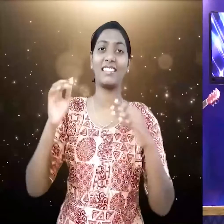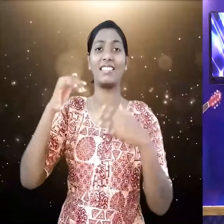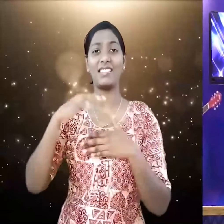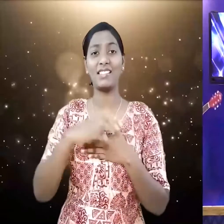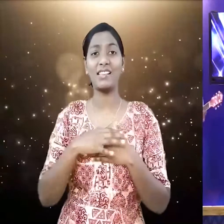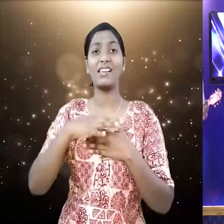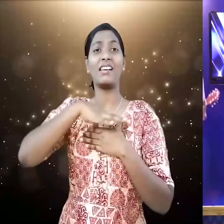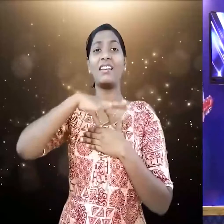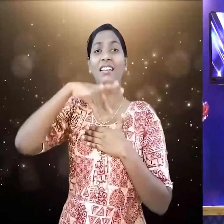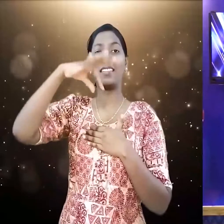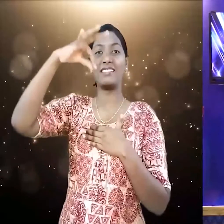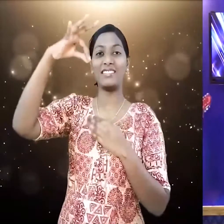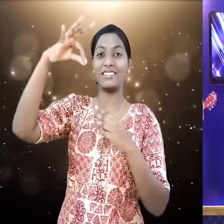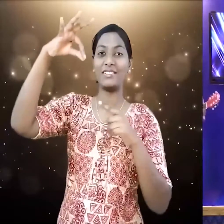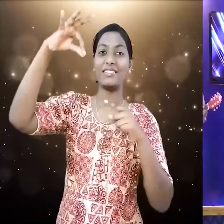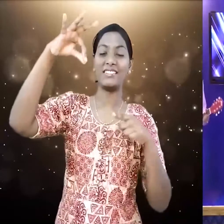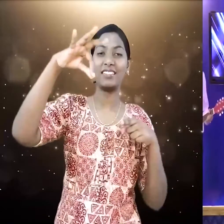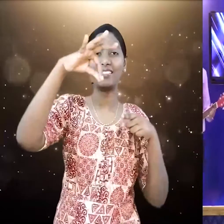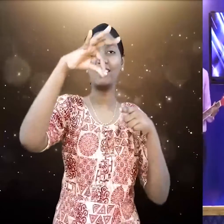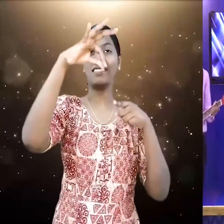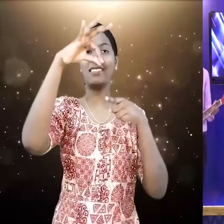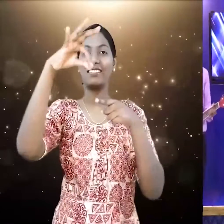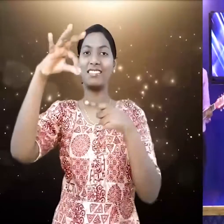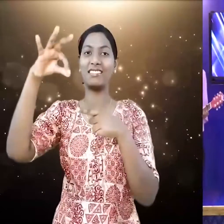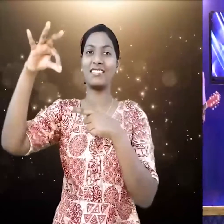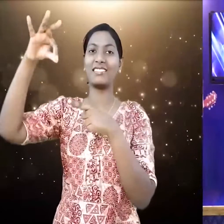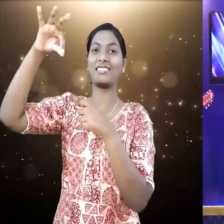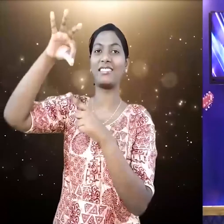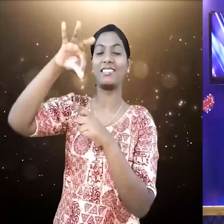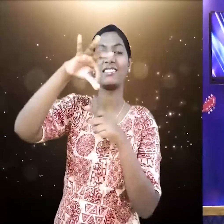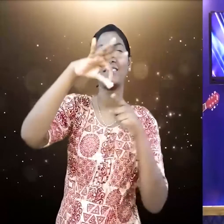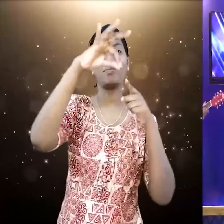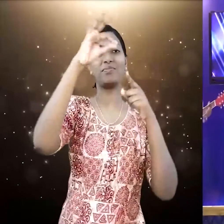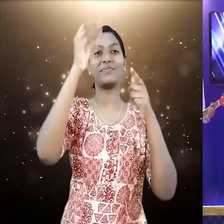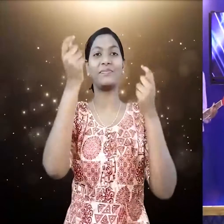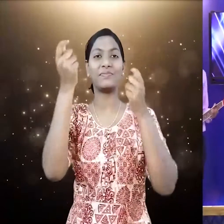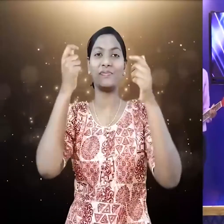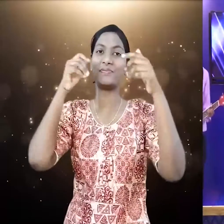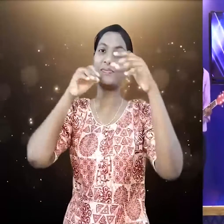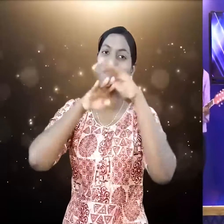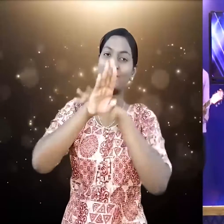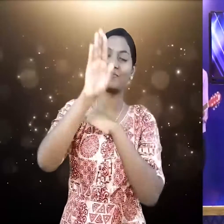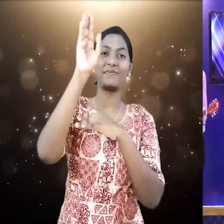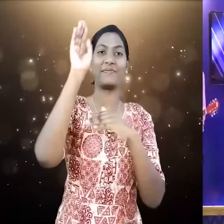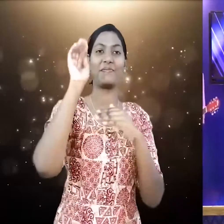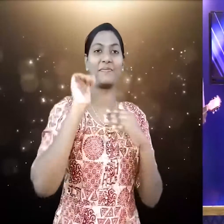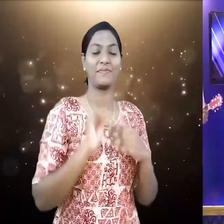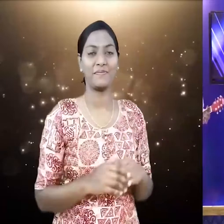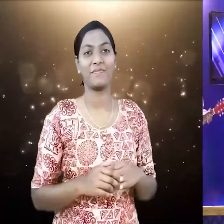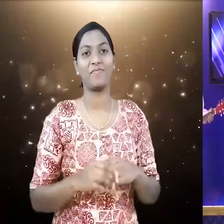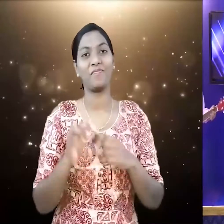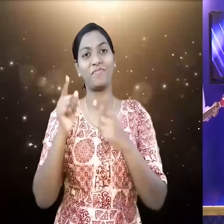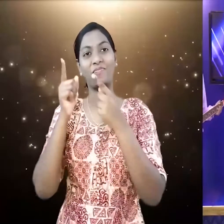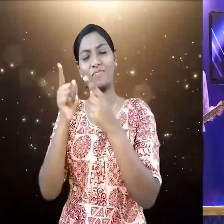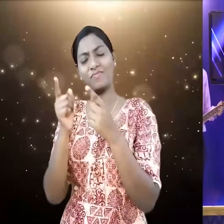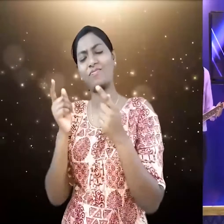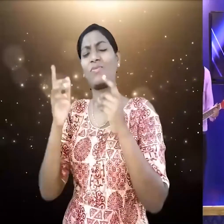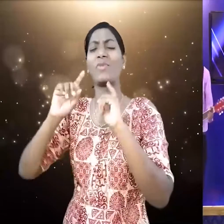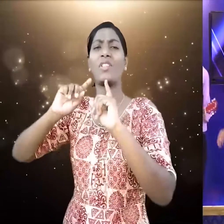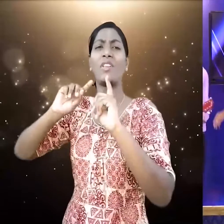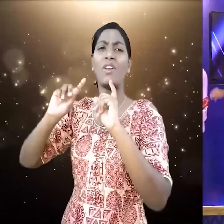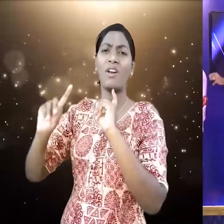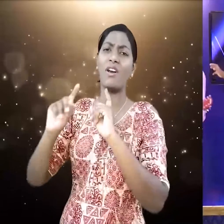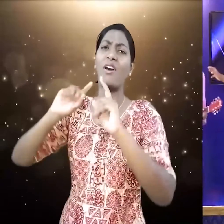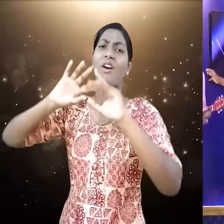जाऊं जैसे आत्मा के झोंके से मुझे ले जाए